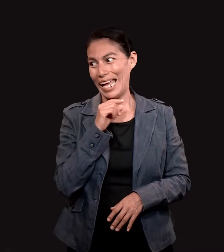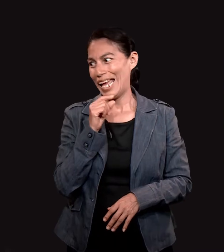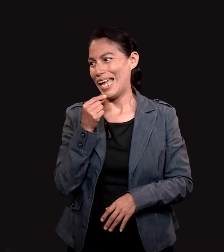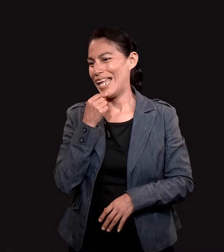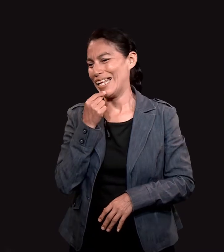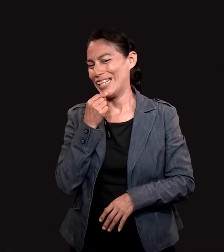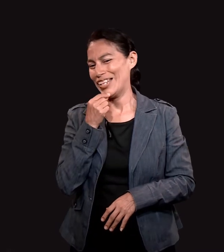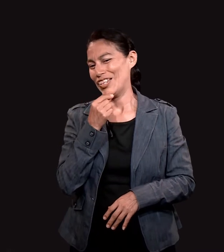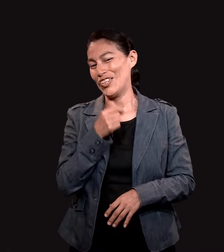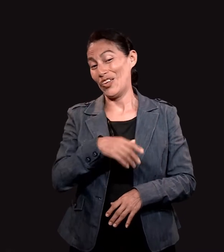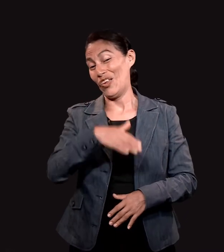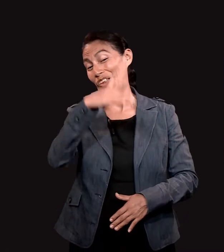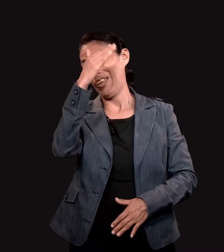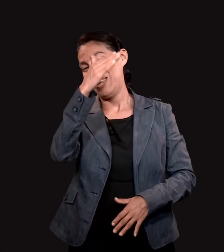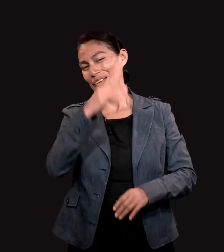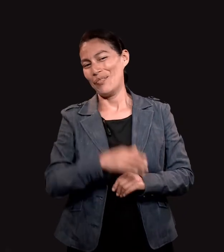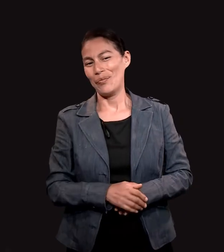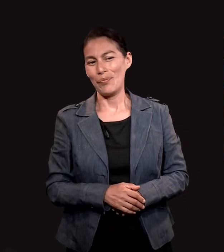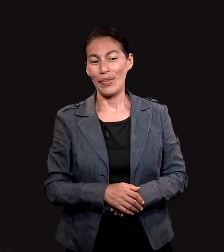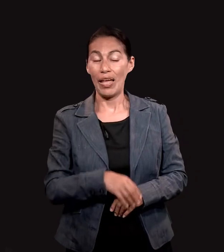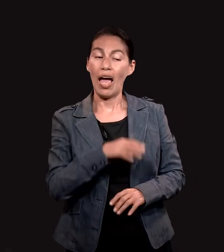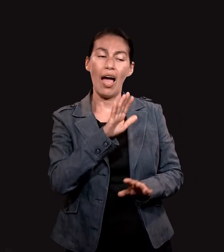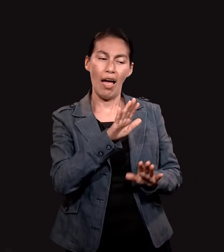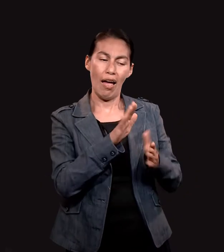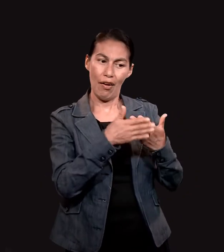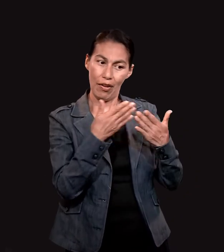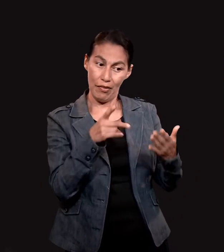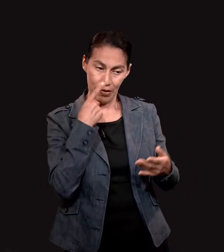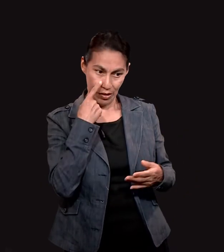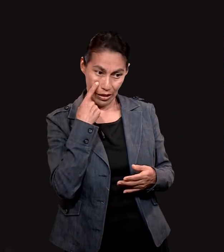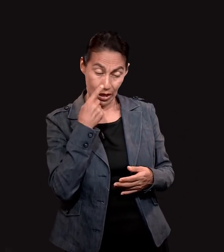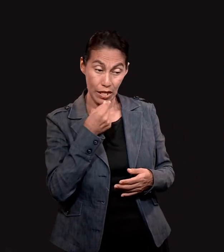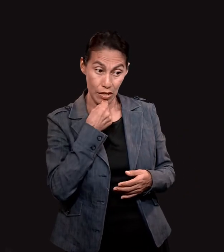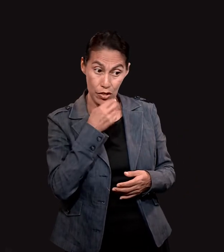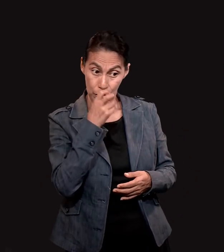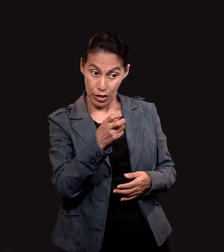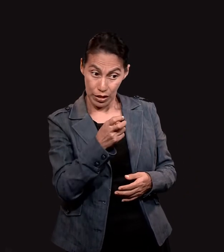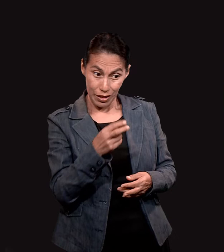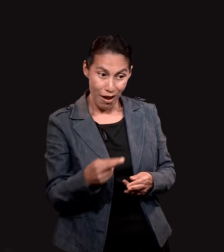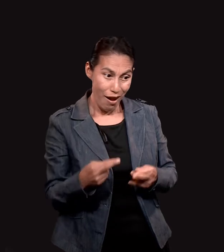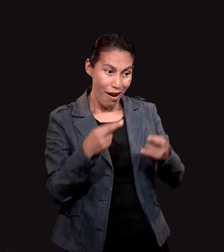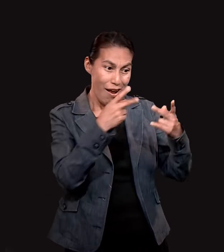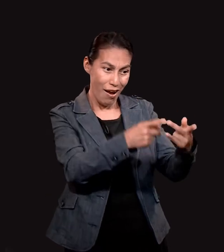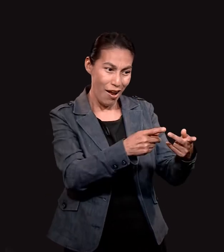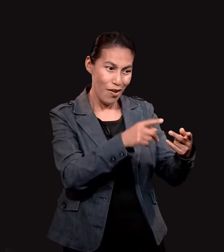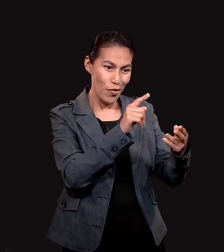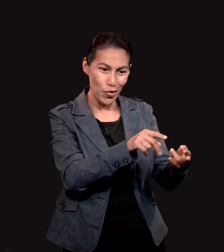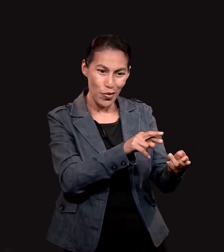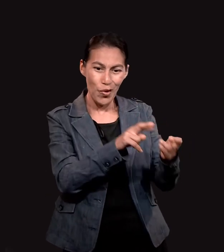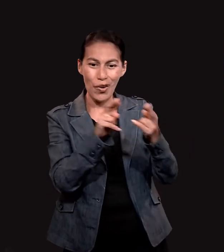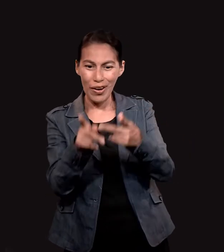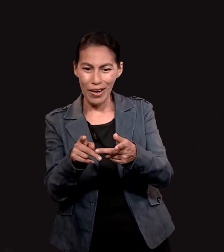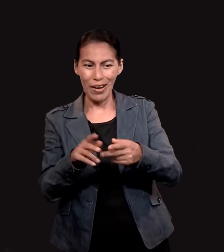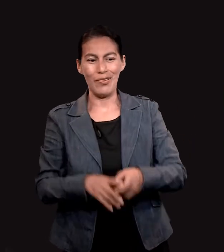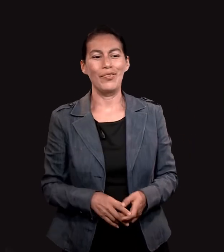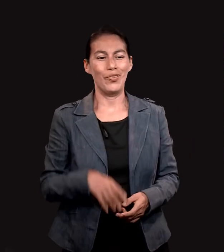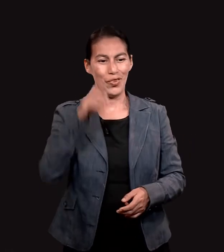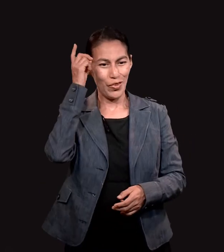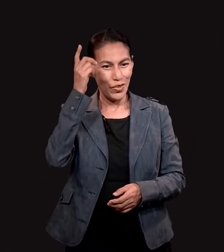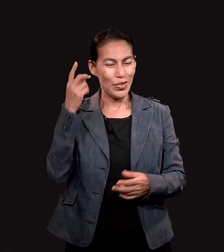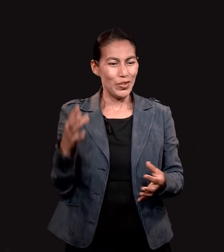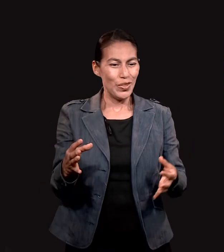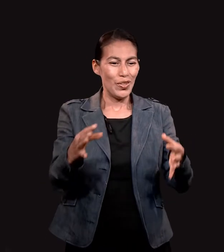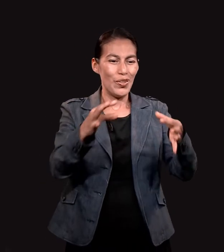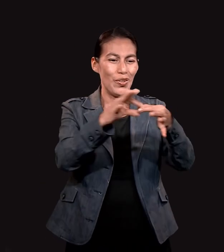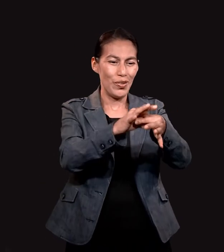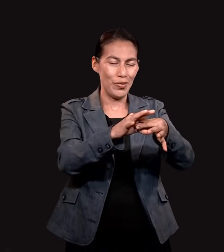niño. Niñote. Ahora, el niño llegó a ser regalo de ti. Y tú has llegado a ser regalo de él,